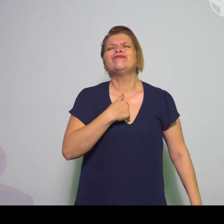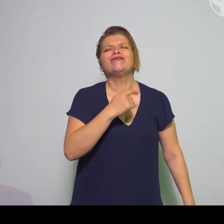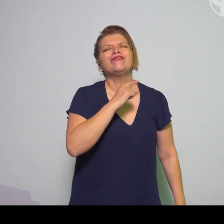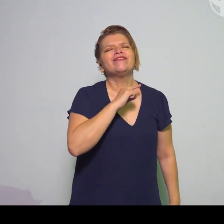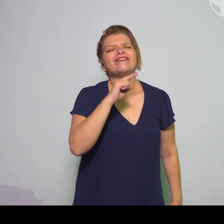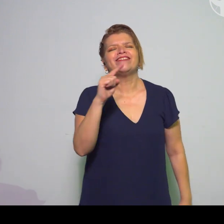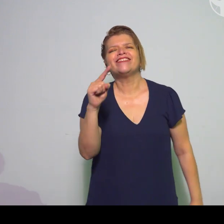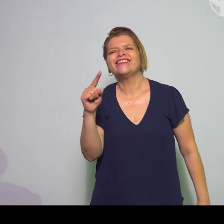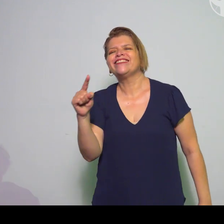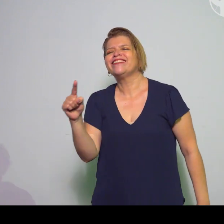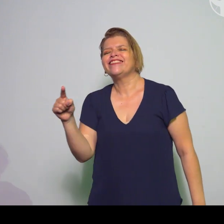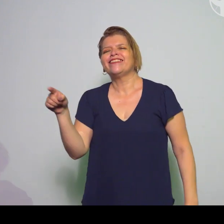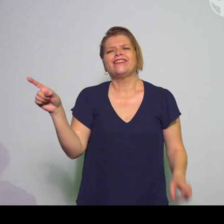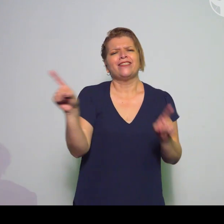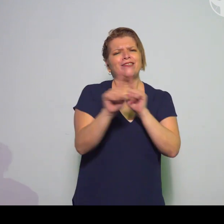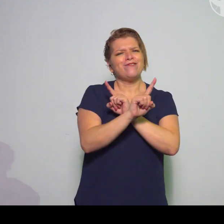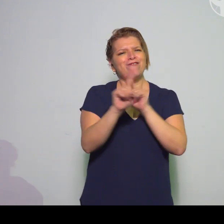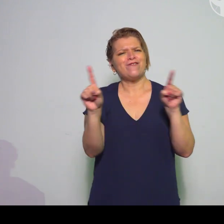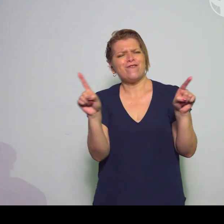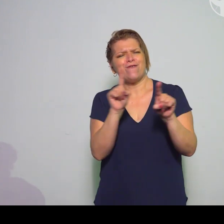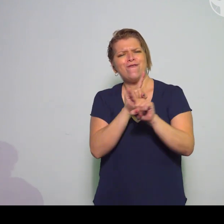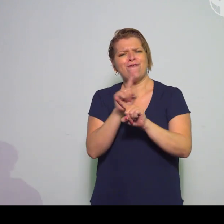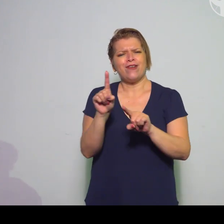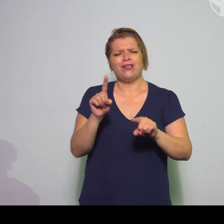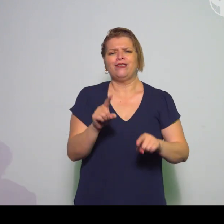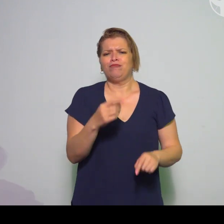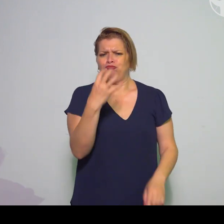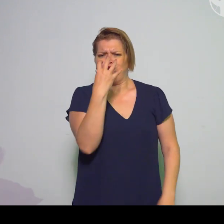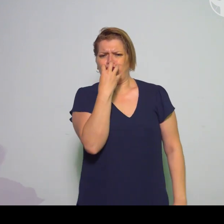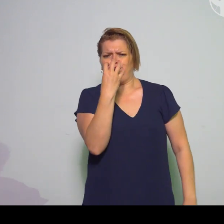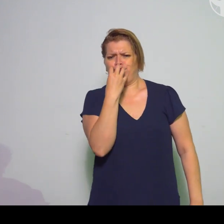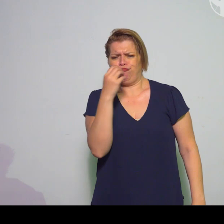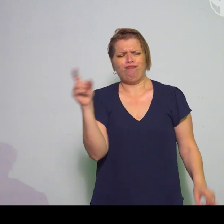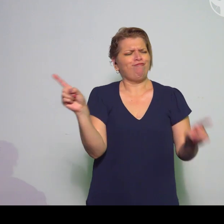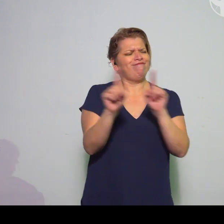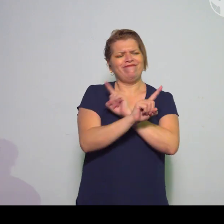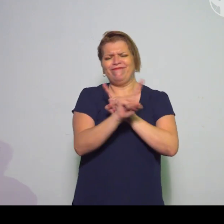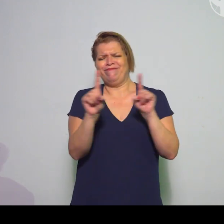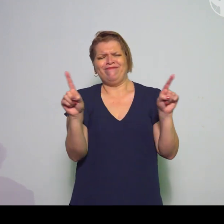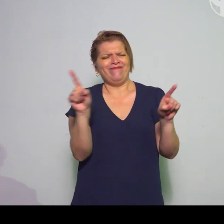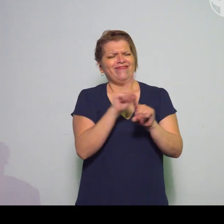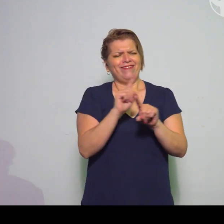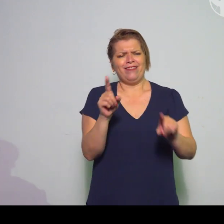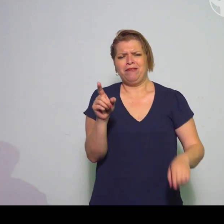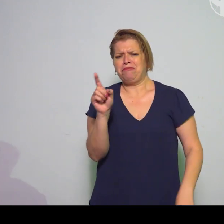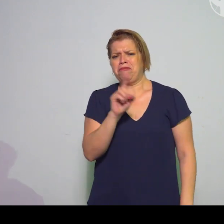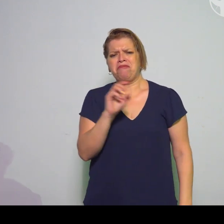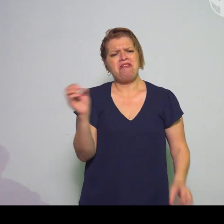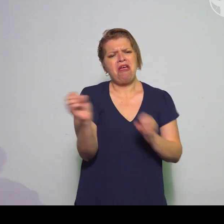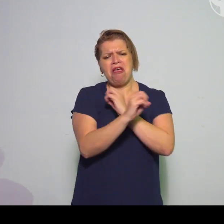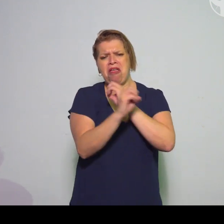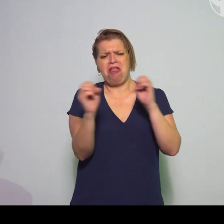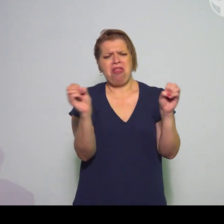el gran yo soy. No hay rencor